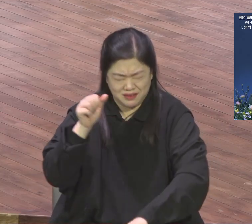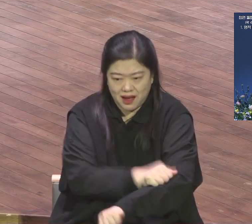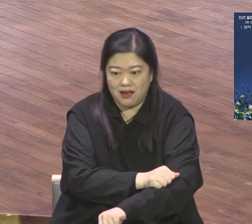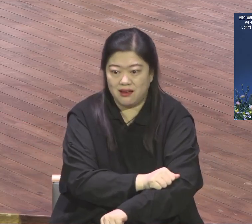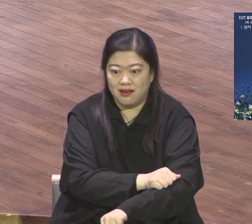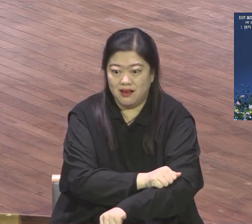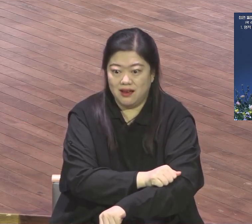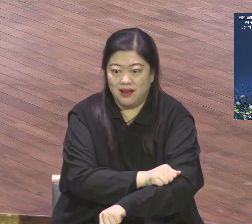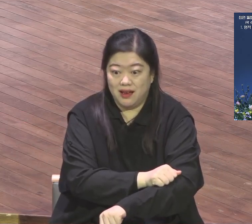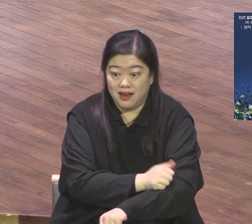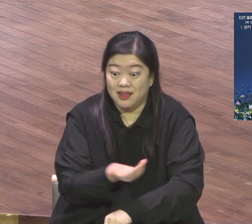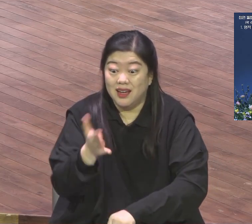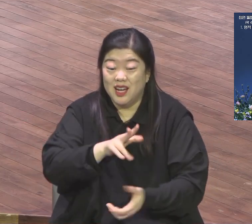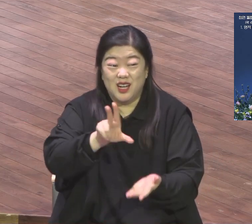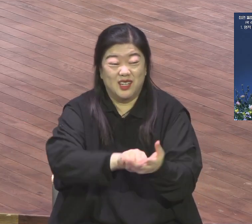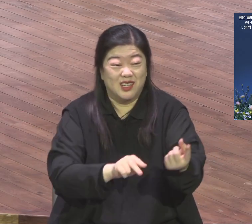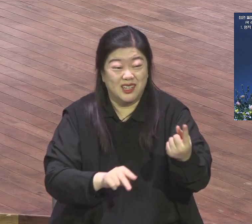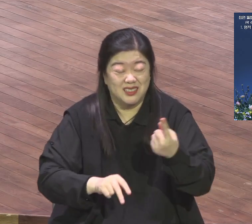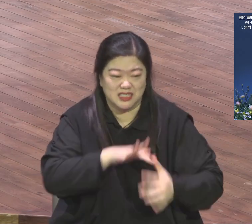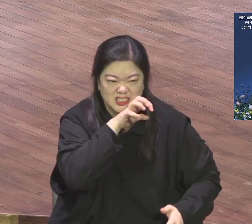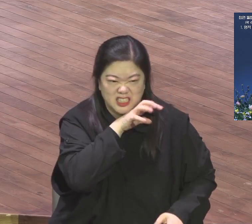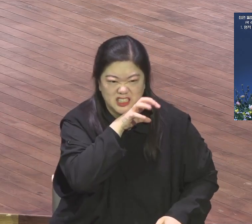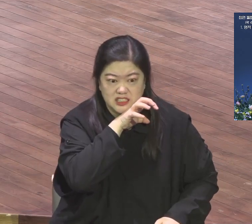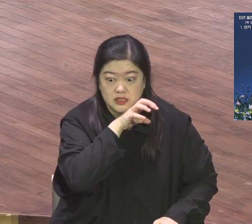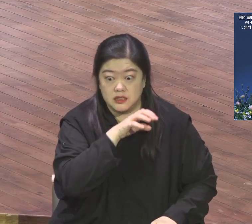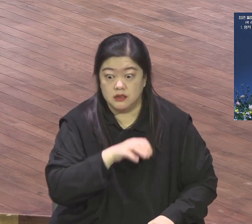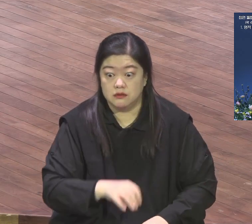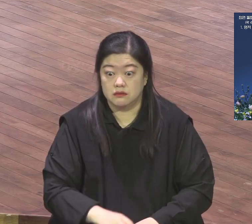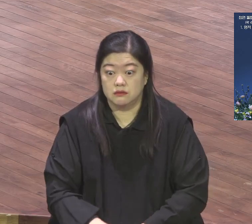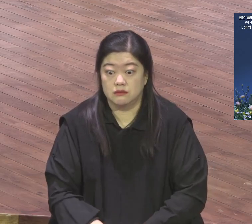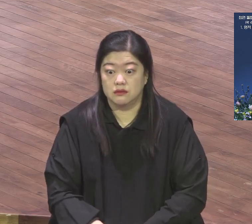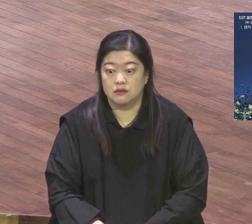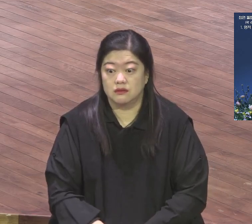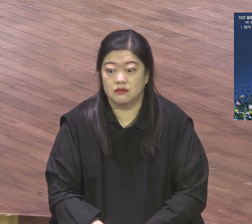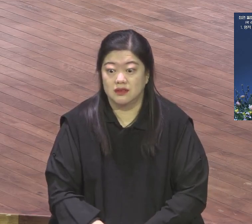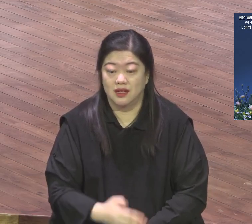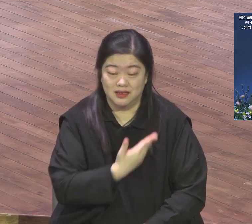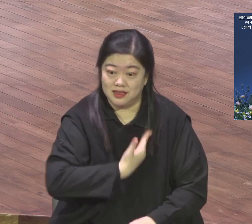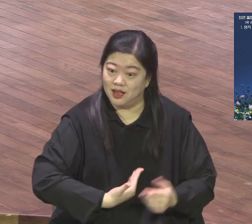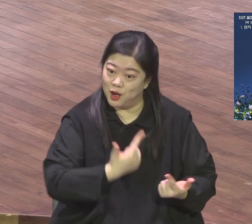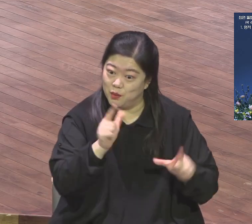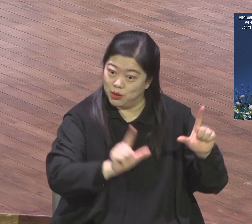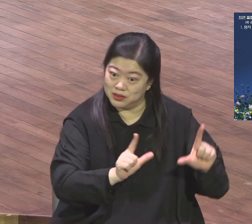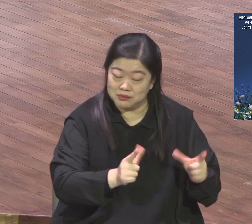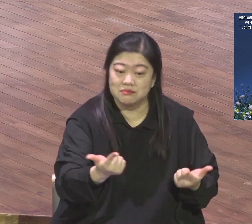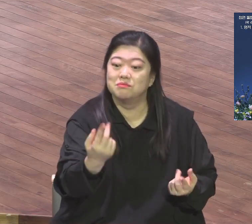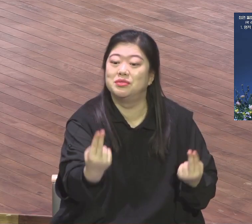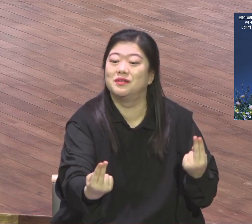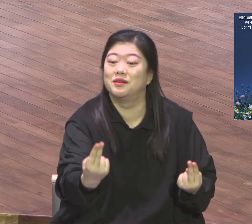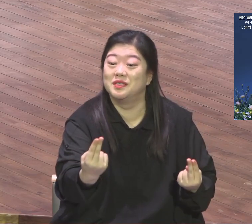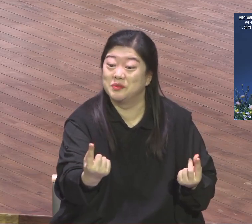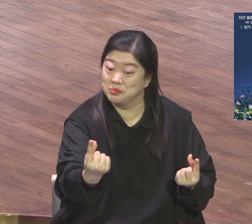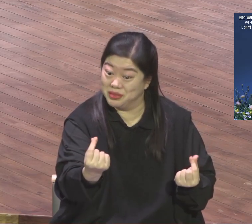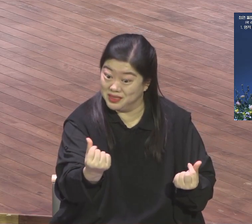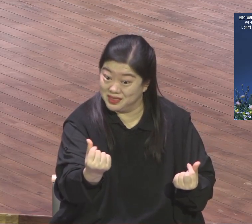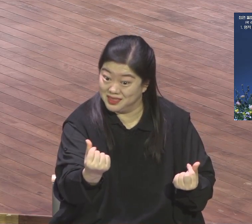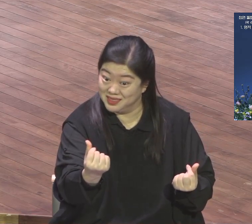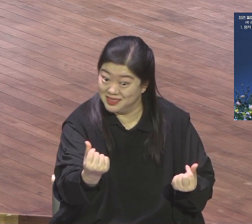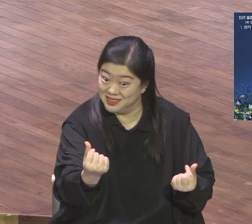이 출애굽의 기적을 체험한 이 이스라엘 백성들 이 출애굽하면서 열 가지 재앙 통해 다